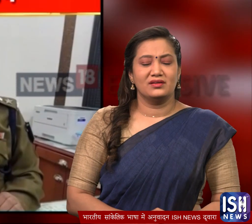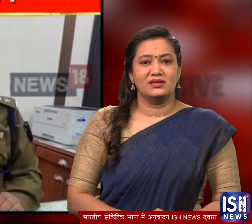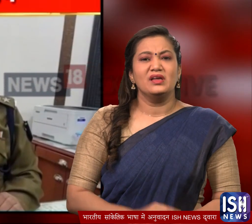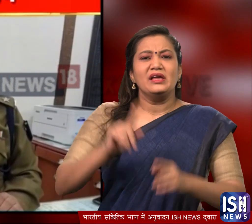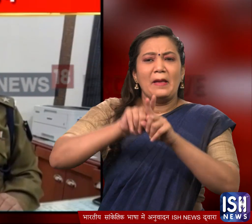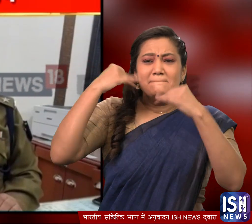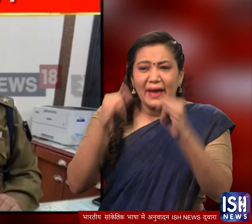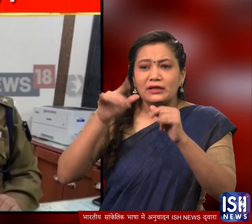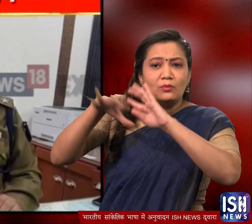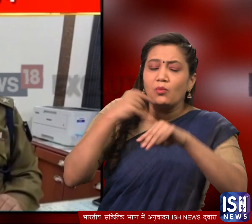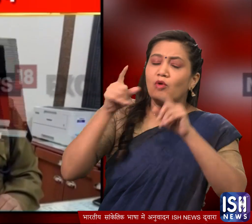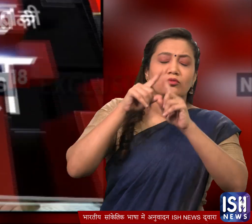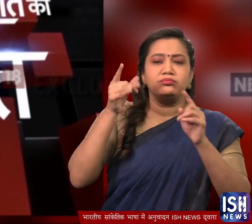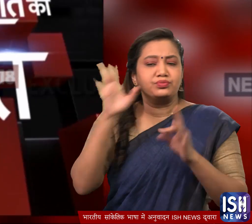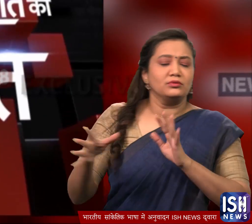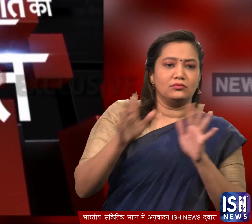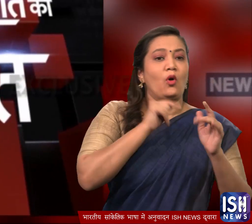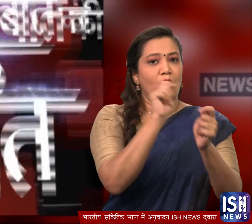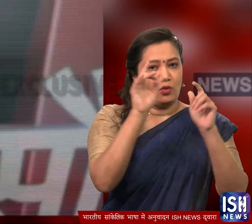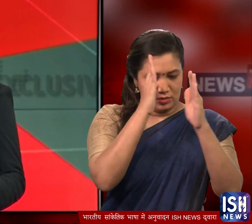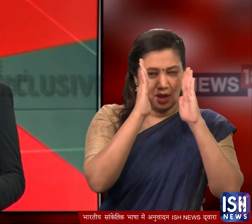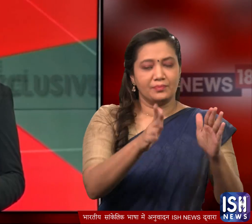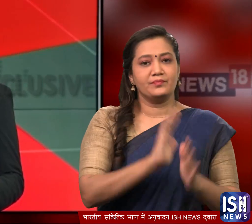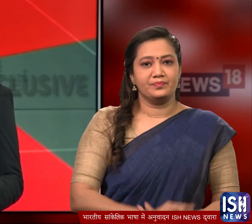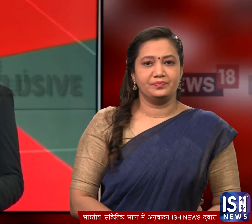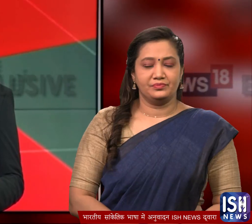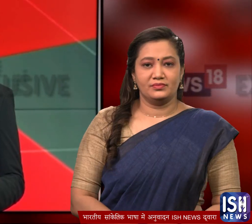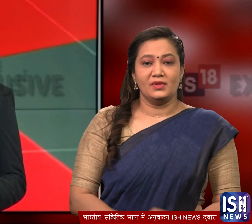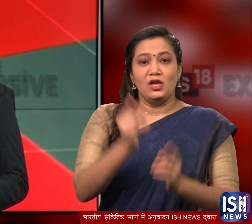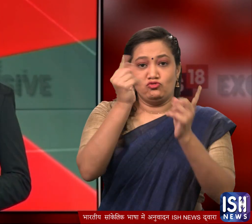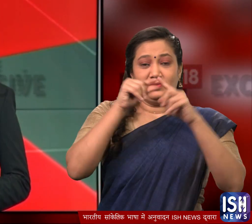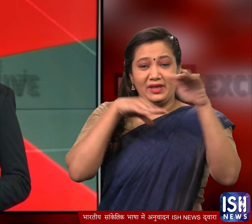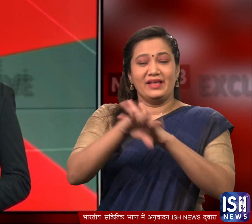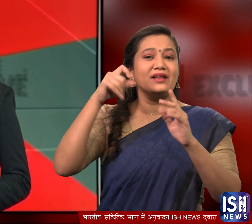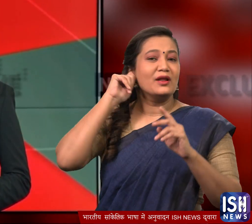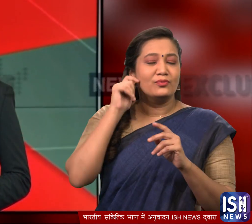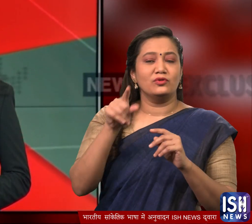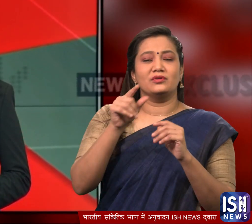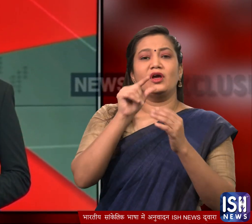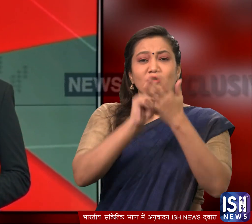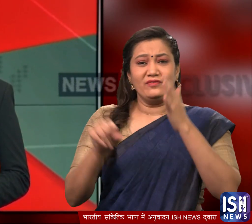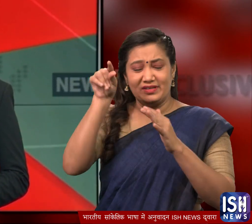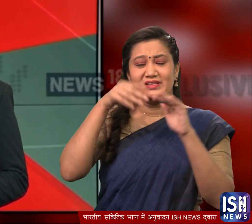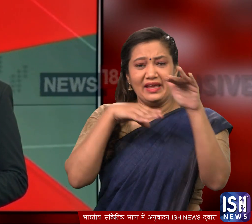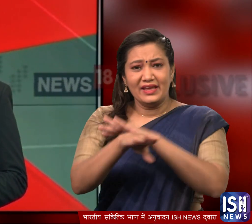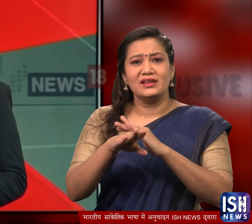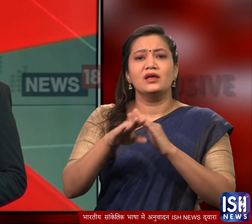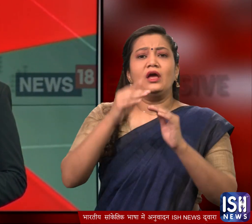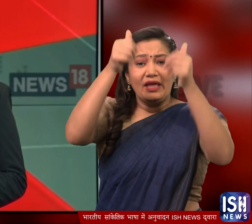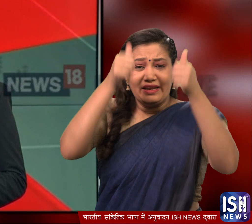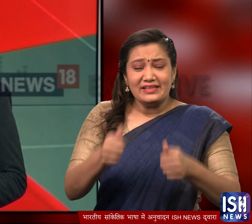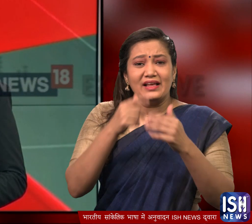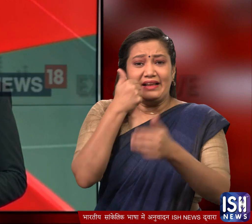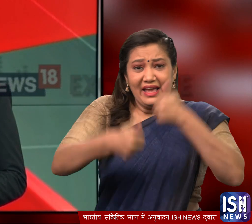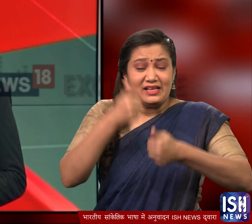लोग जो है अपराध की तरफ से मुख मोड़े। उत्तर प्रदेश के कानपुर की छत्रपति शाहू जी महाराज यूनिवर्सिटी में परीक्षा के नतीजों